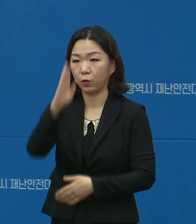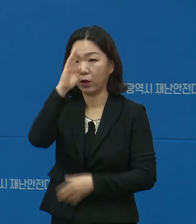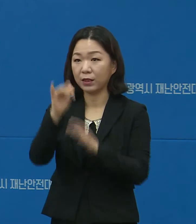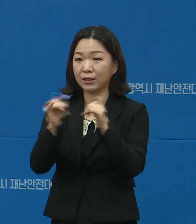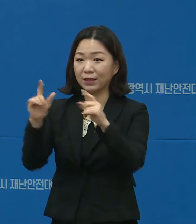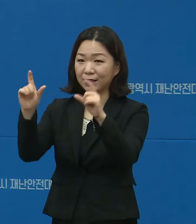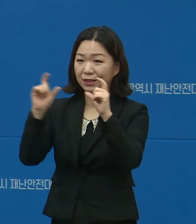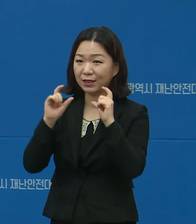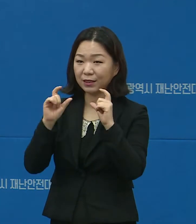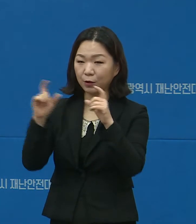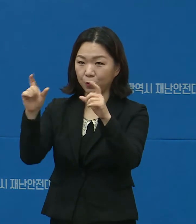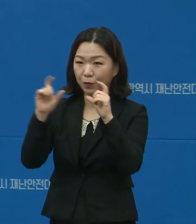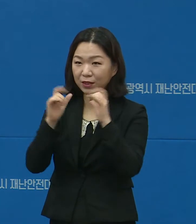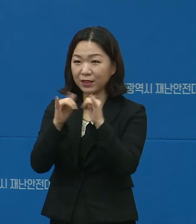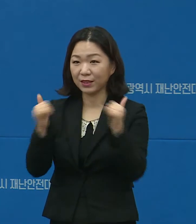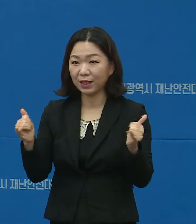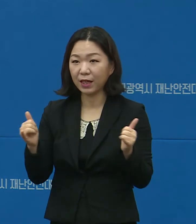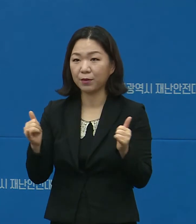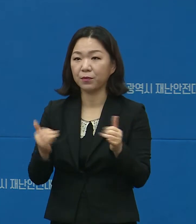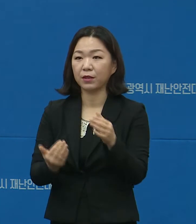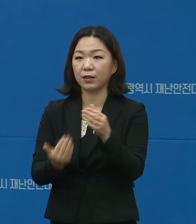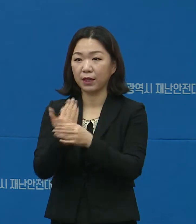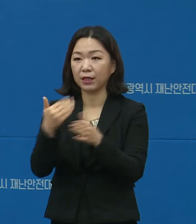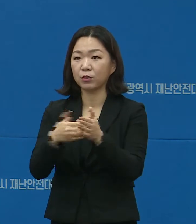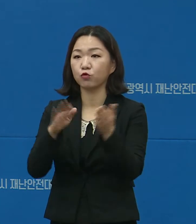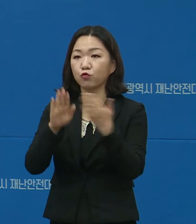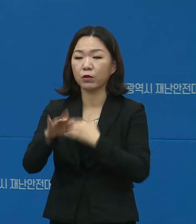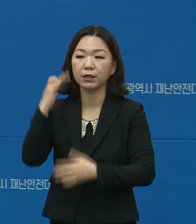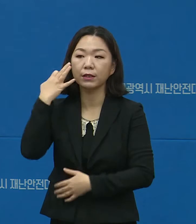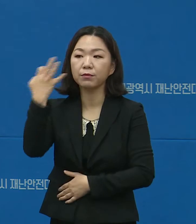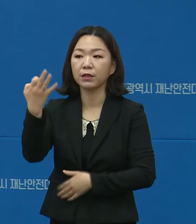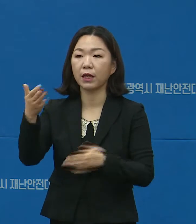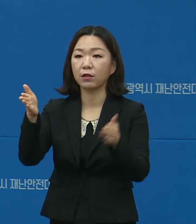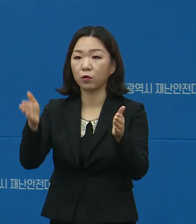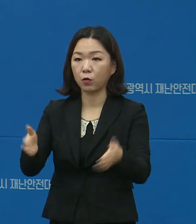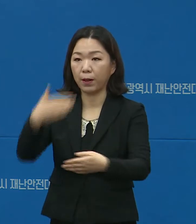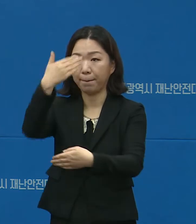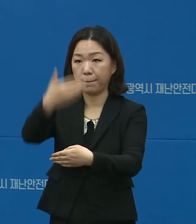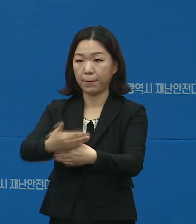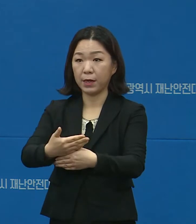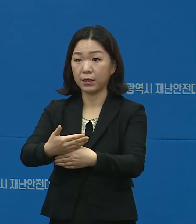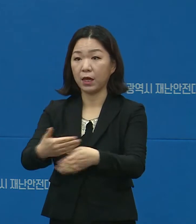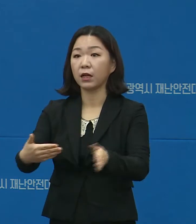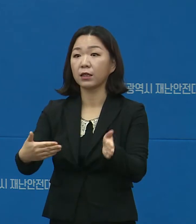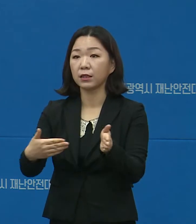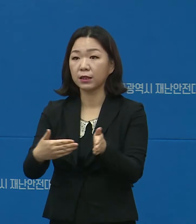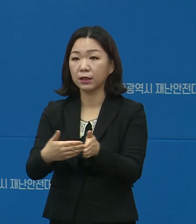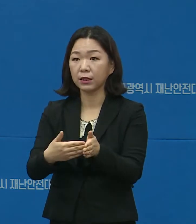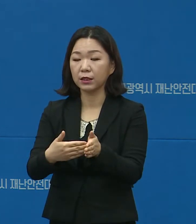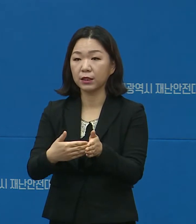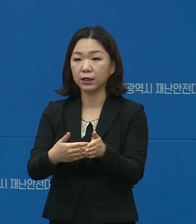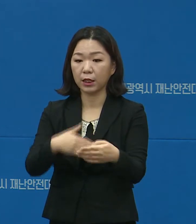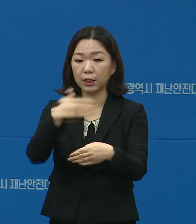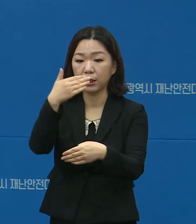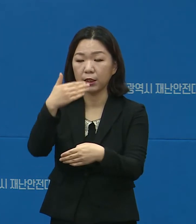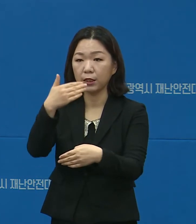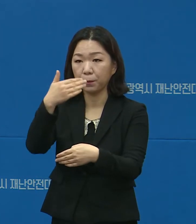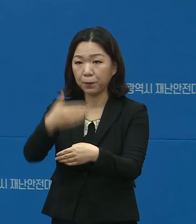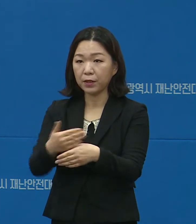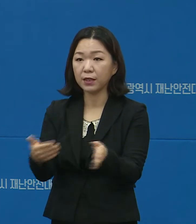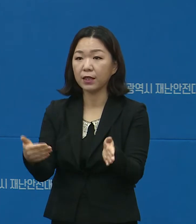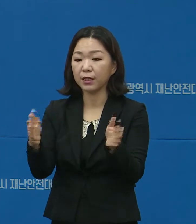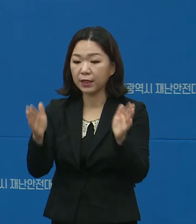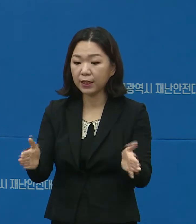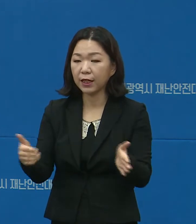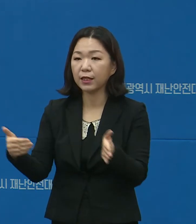확진자가 발생한 센터들은 환자 발생 후 14일간 폐쇄하고 기간이 끝난 일부 사업장은 운영이